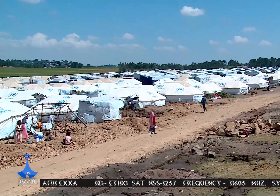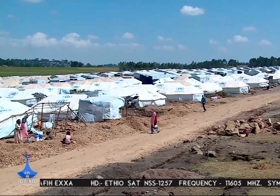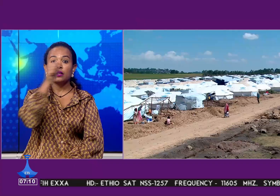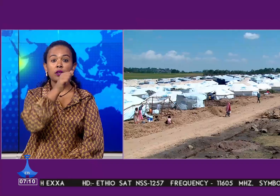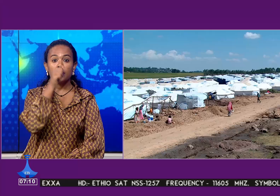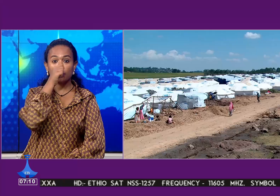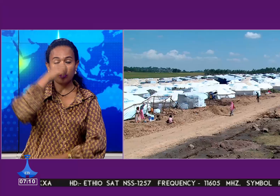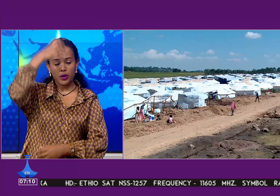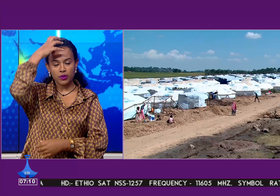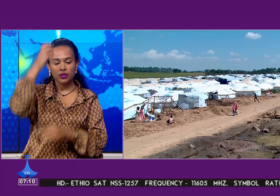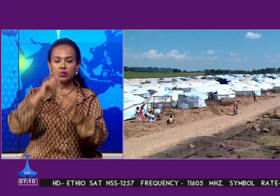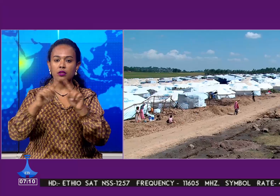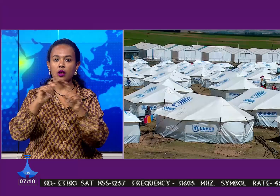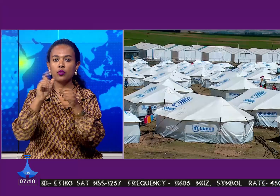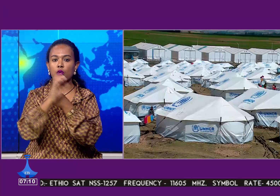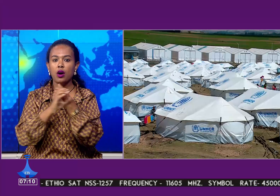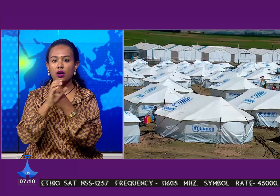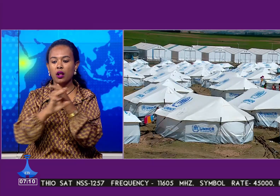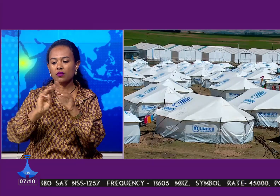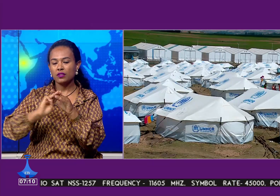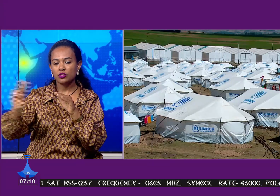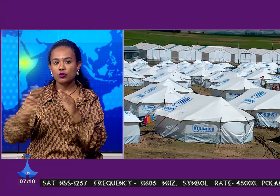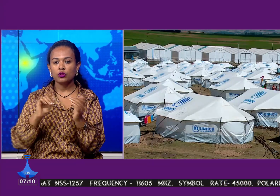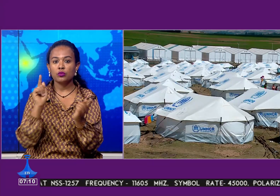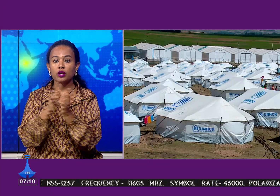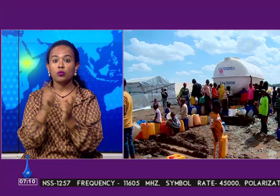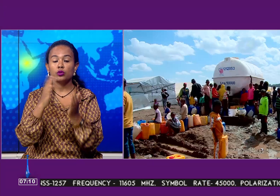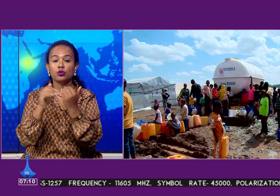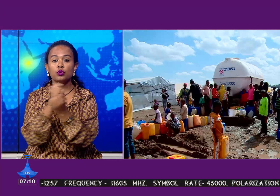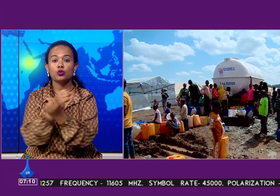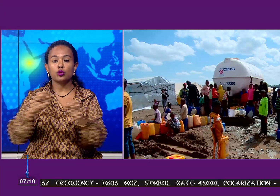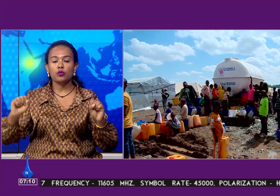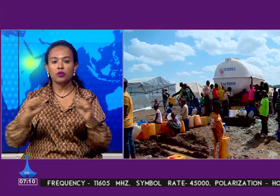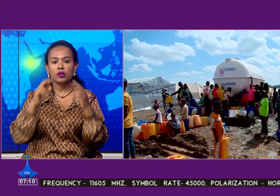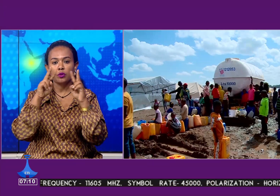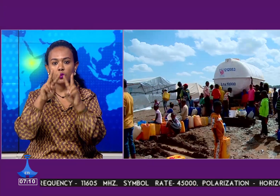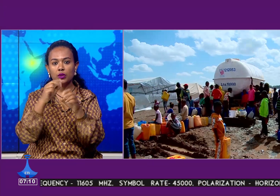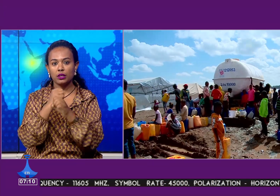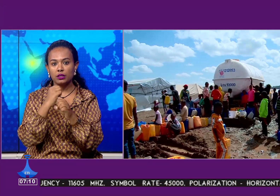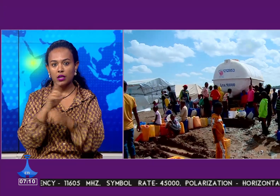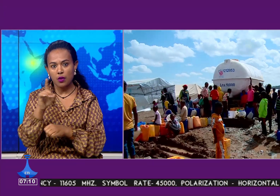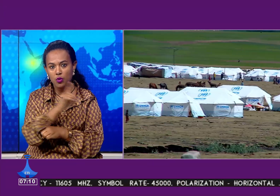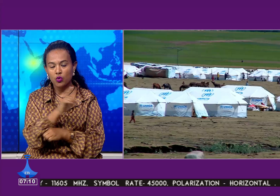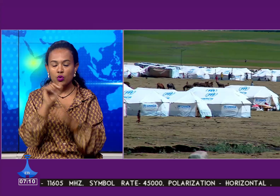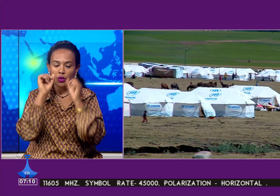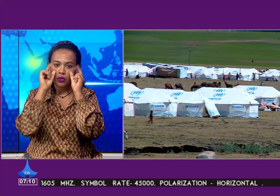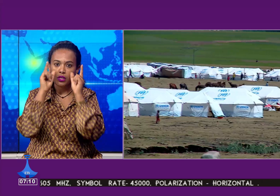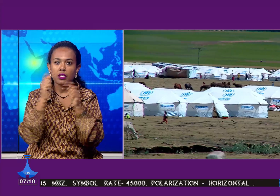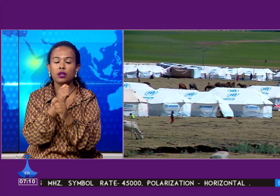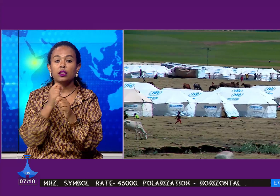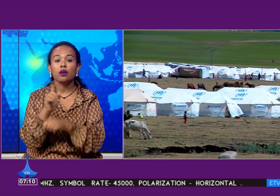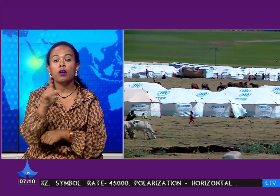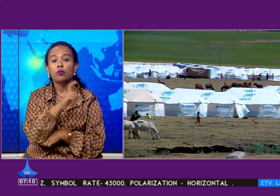የኢትዮጵያ መንግስት የተለያዩ ሀገራት ፍልሰተኞች የሚገጥሟቸውን ችግሮች ለመፍታት በትኩረት እየሰራ መሆኑ የሚደነቅ ተግባር